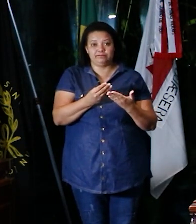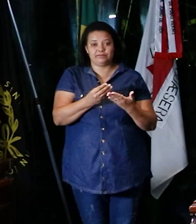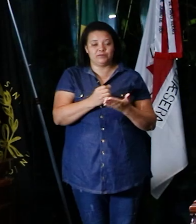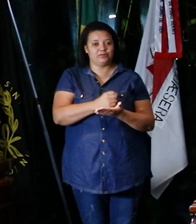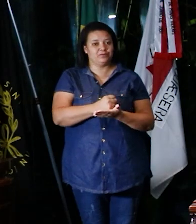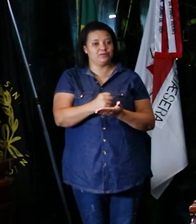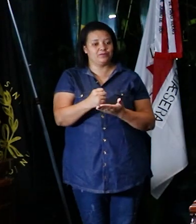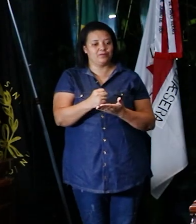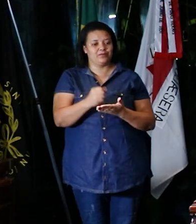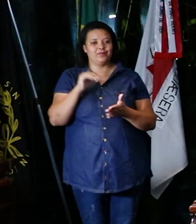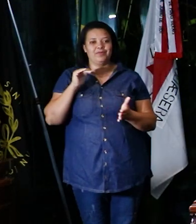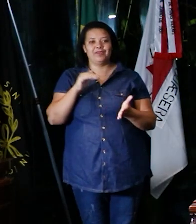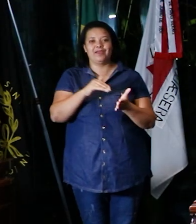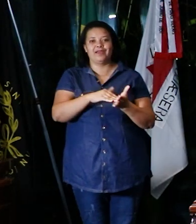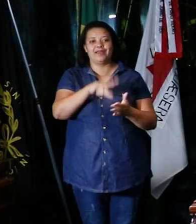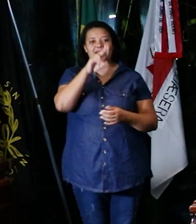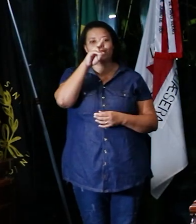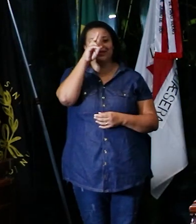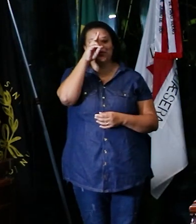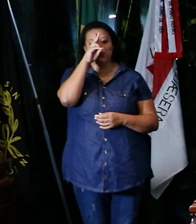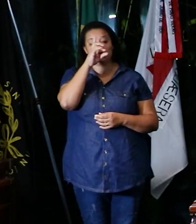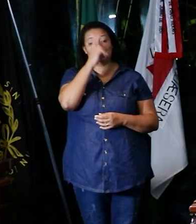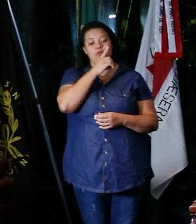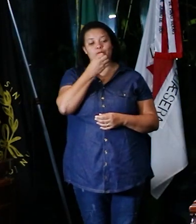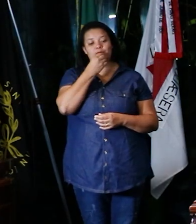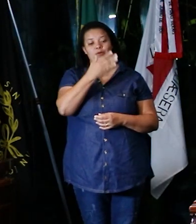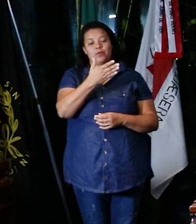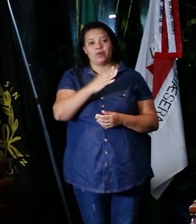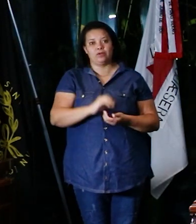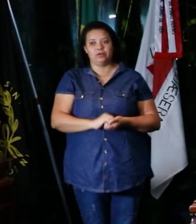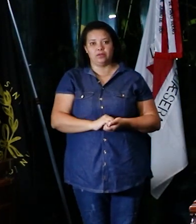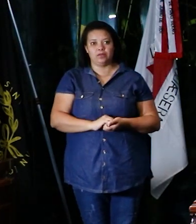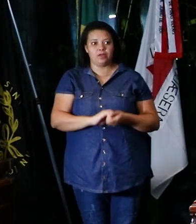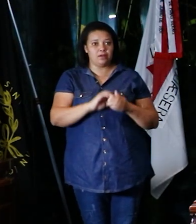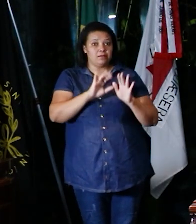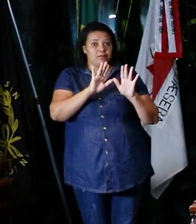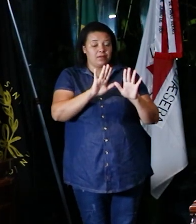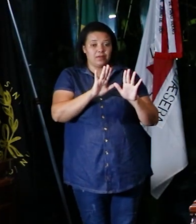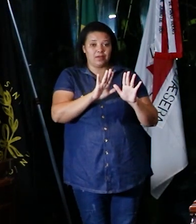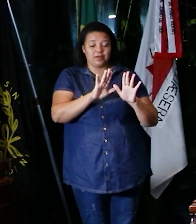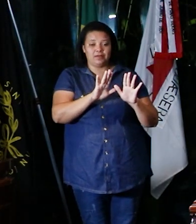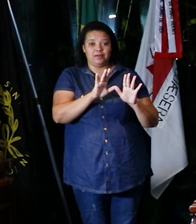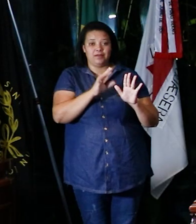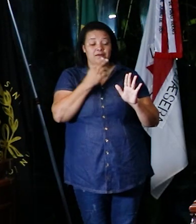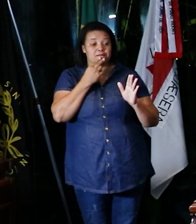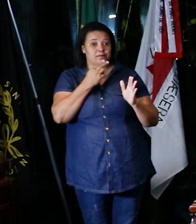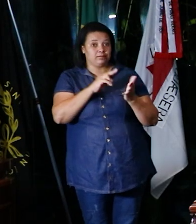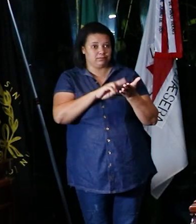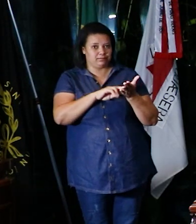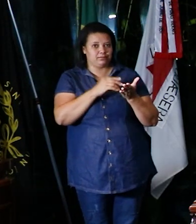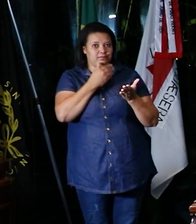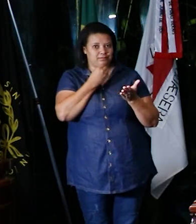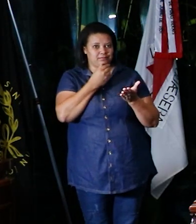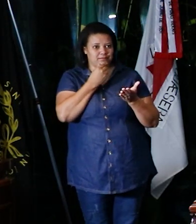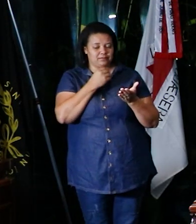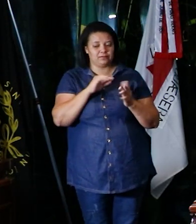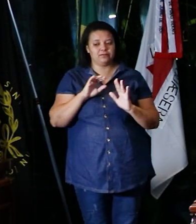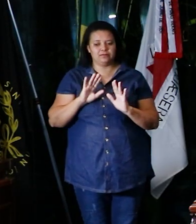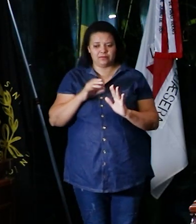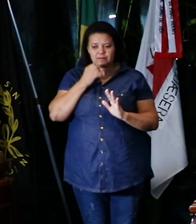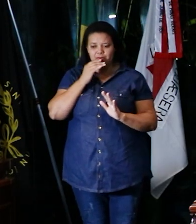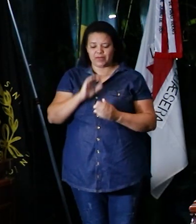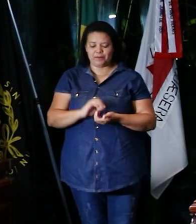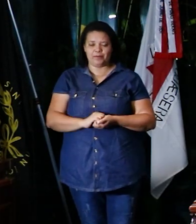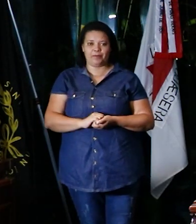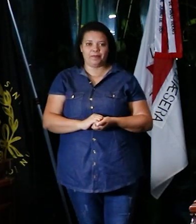Até segunda. Bom domingo para o senhor. Escuta aqui, Teodorico. Bem, já que o senhor insiste,